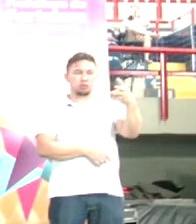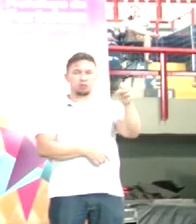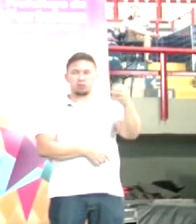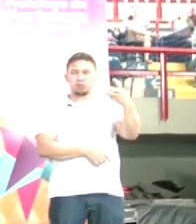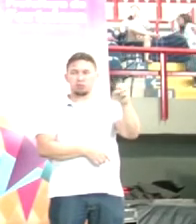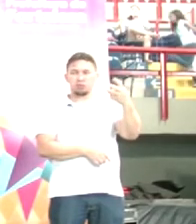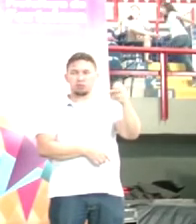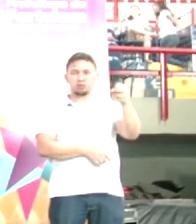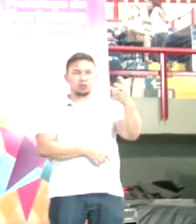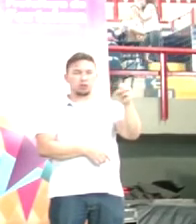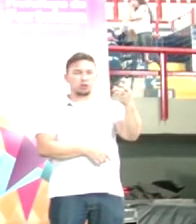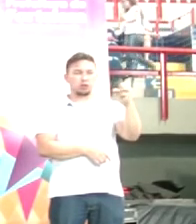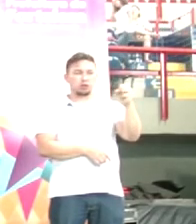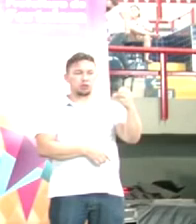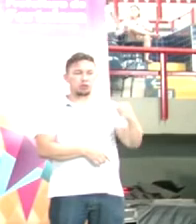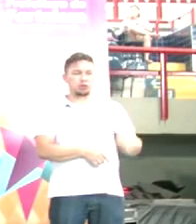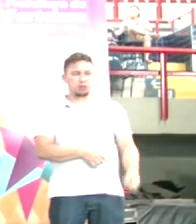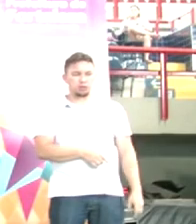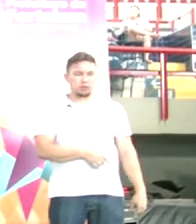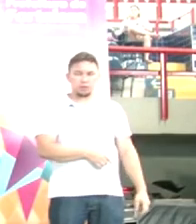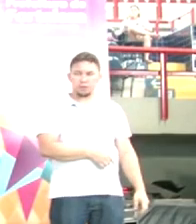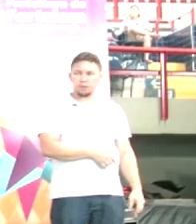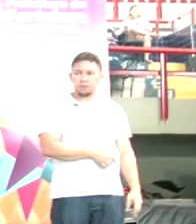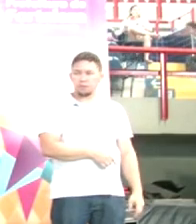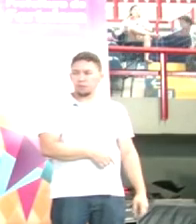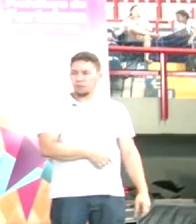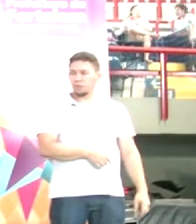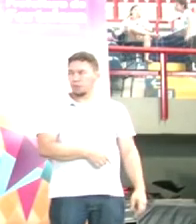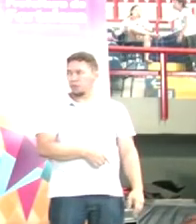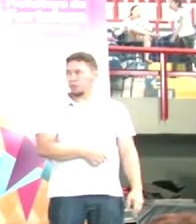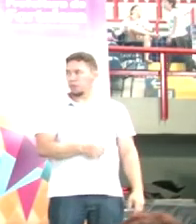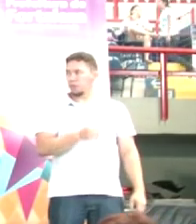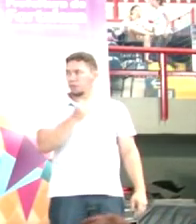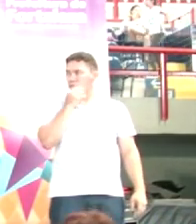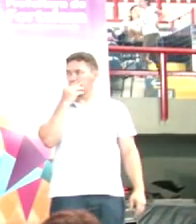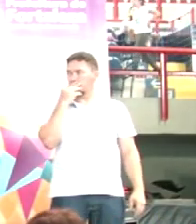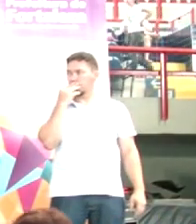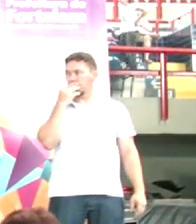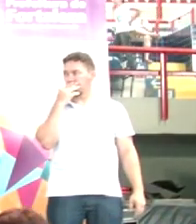Deixa eu dar uma olhada aqui rapidez. Eu acho que é a 1 então.